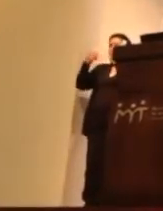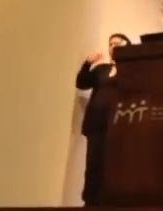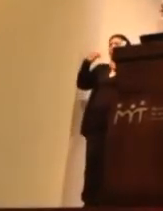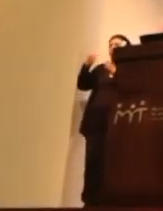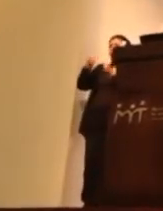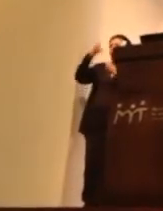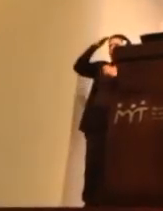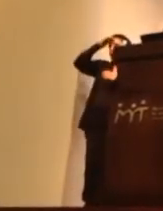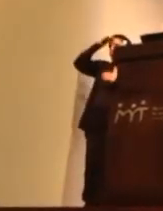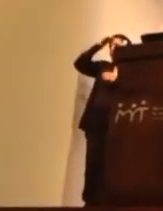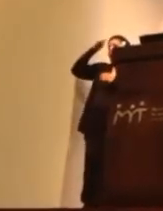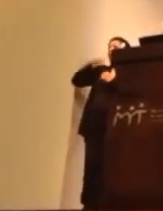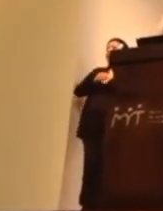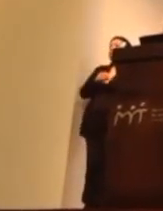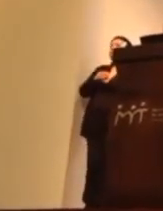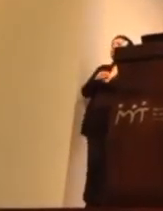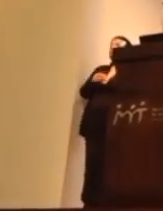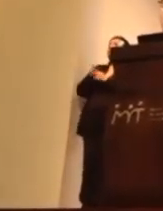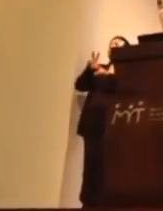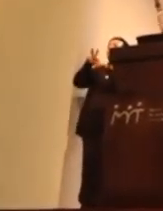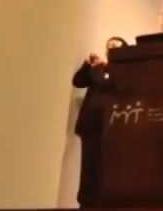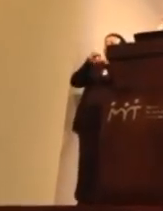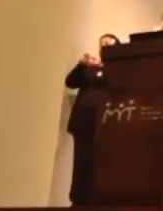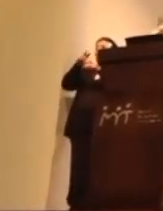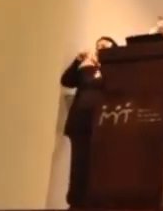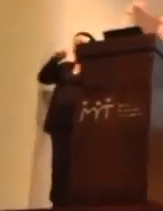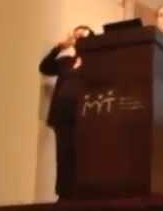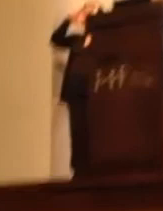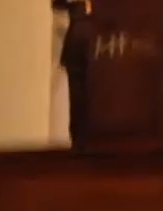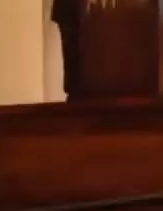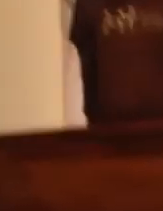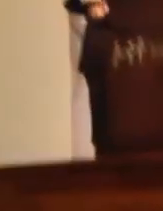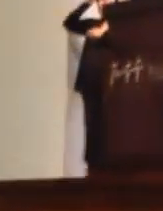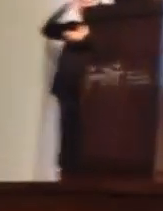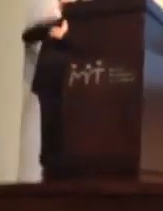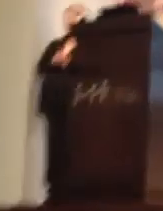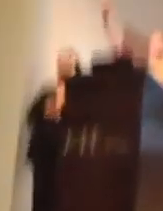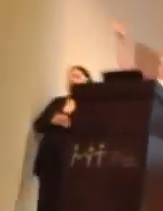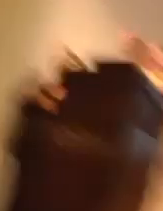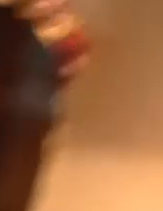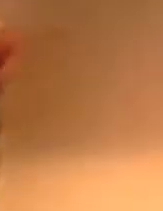pensando, están enganchados en una escalera de pensamiento.